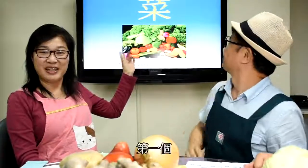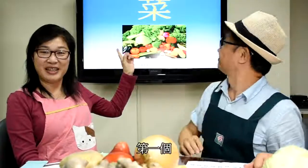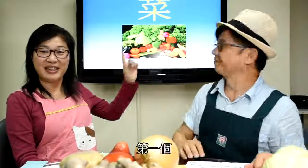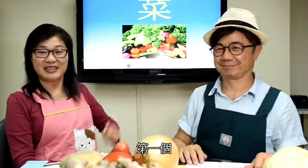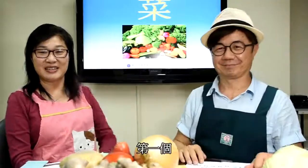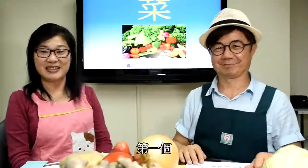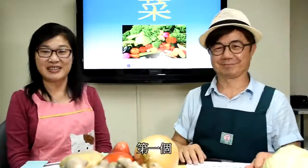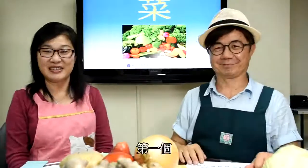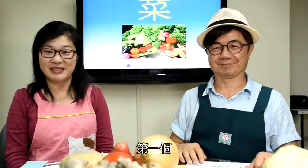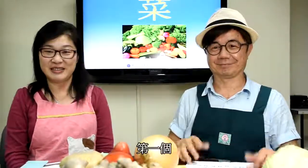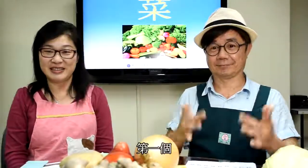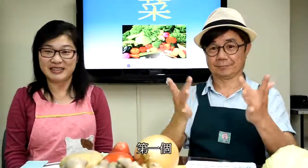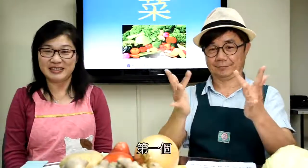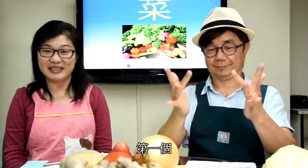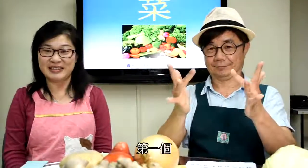个菜，